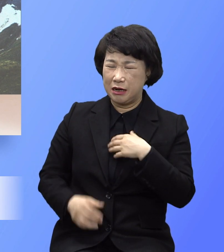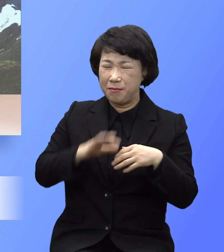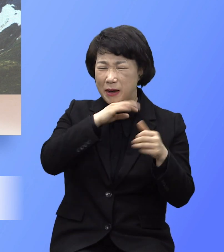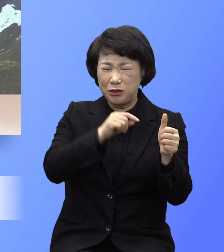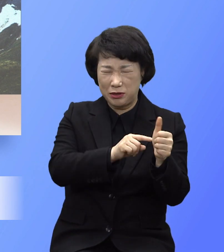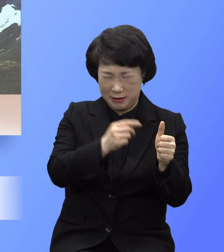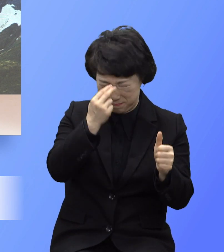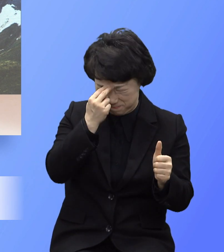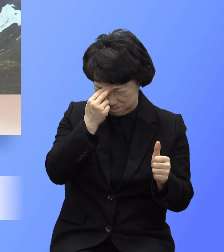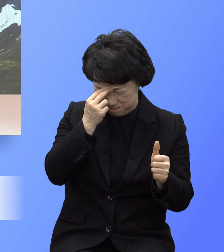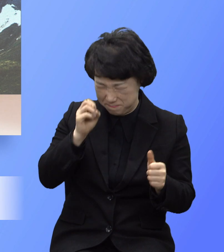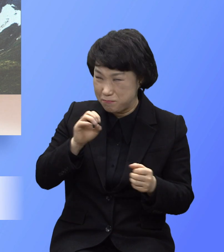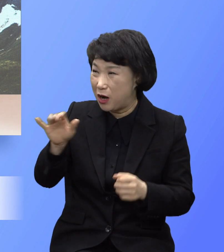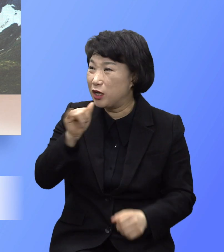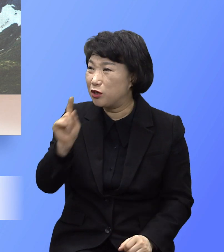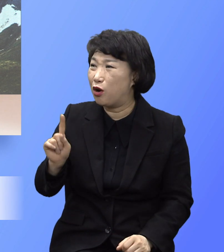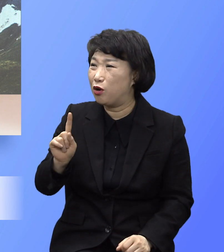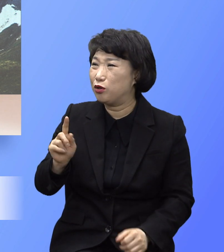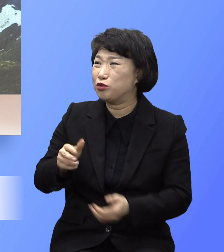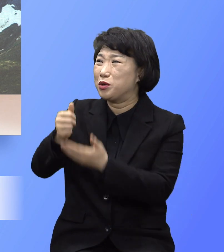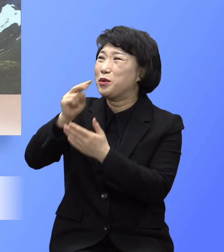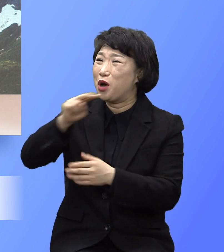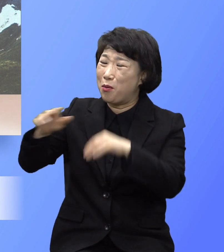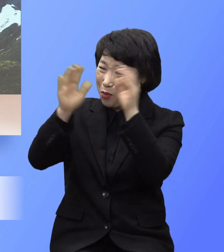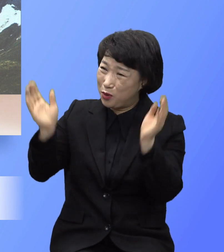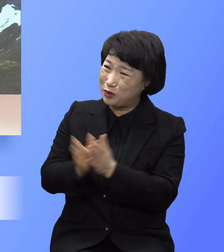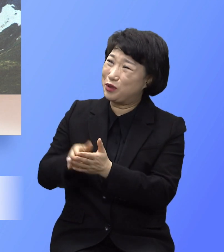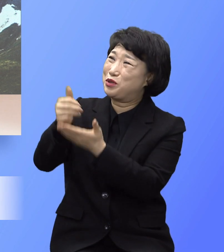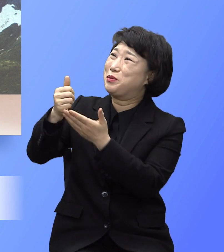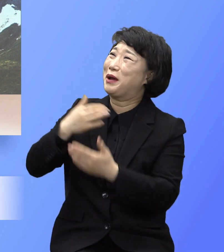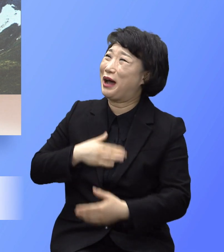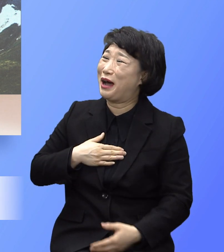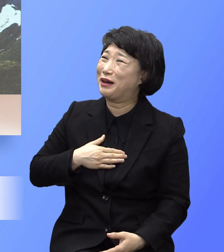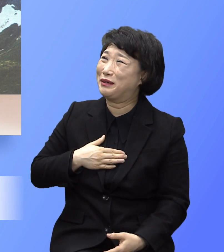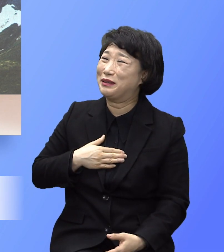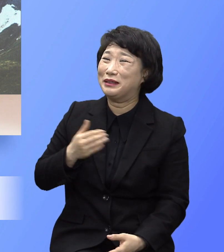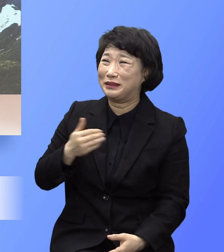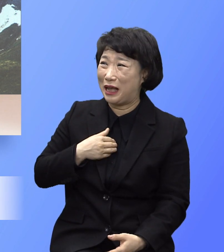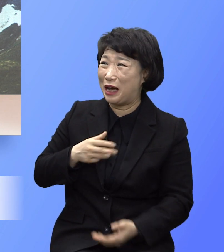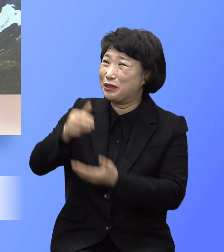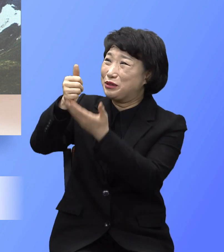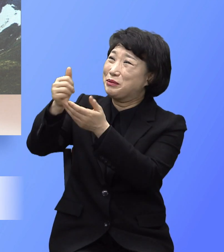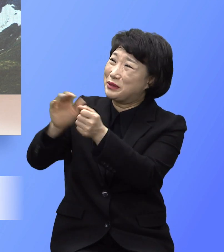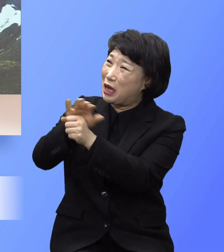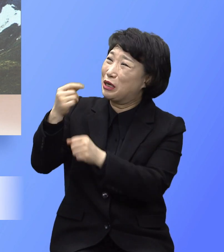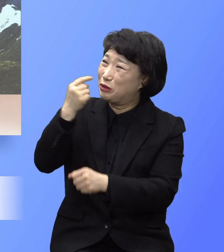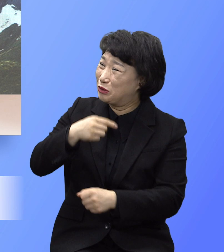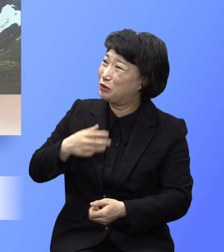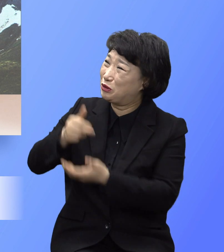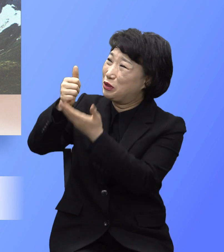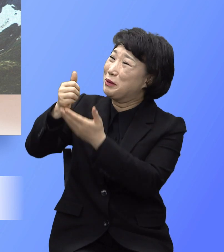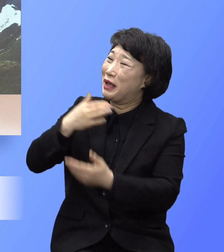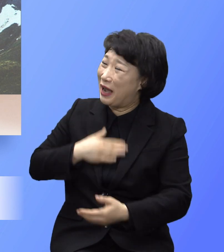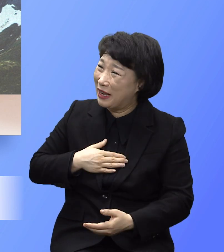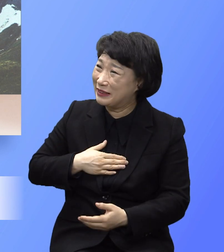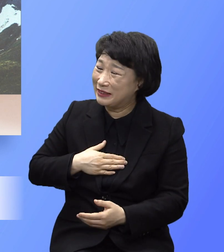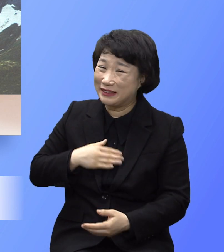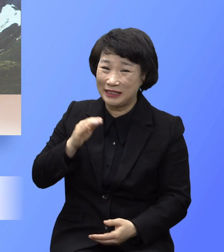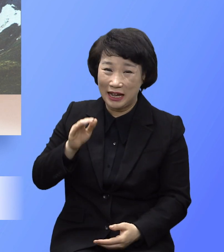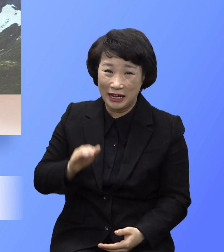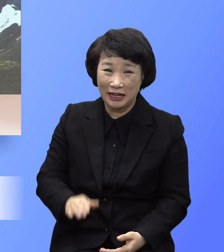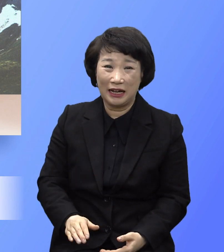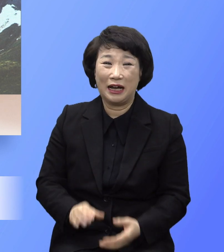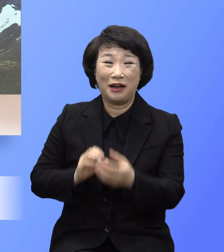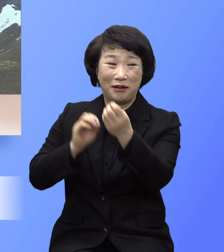근심하여 가로되 주여 모든 것을 아시오매 내가 주를 사랑하는 줄을